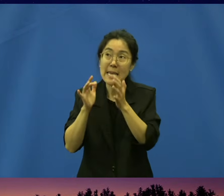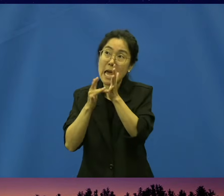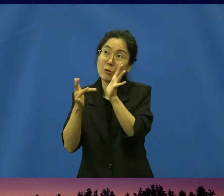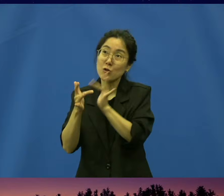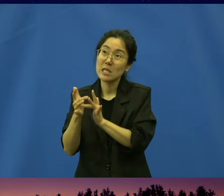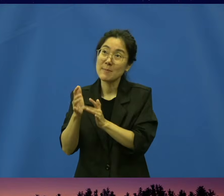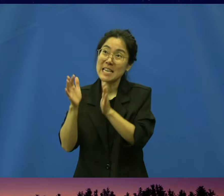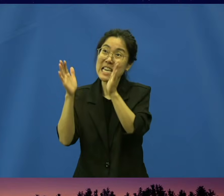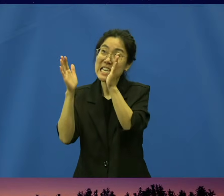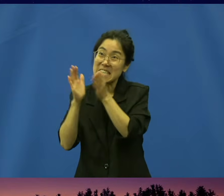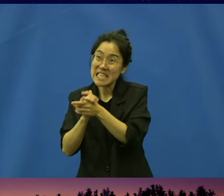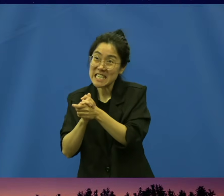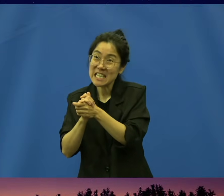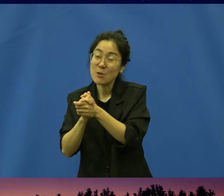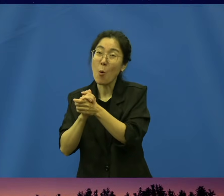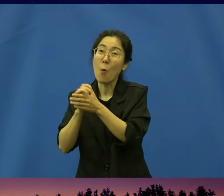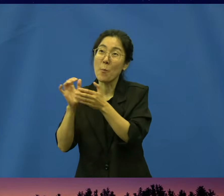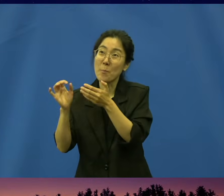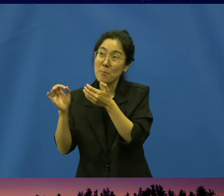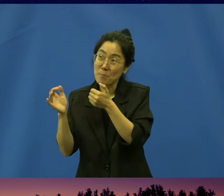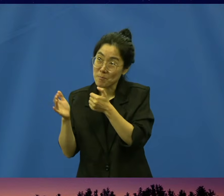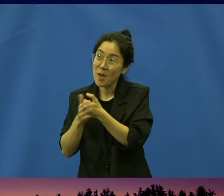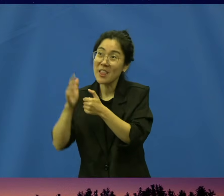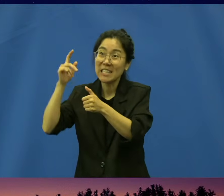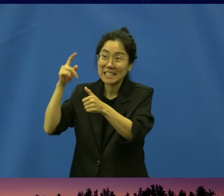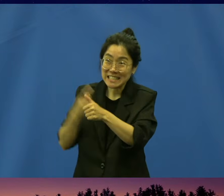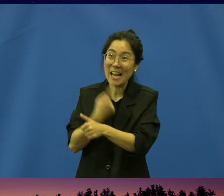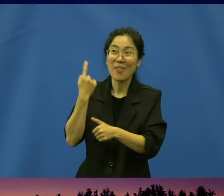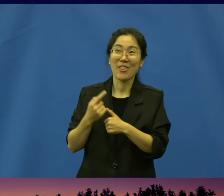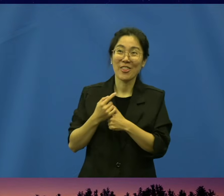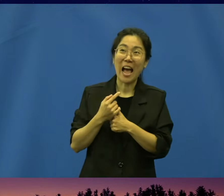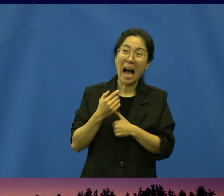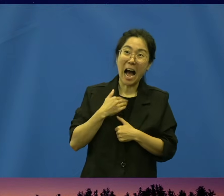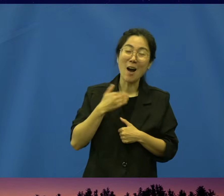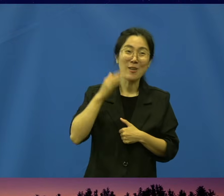아니라 연합을 이루기 위해서 노력을 해야 하는 것입니다.